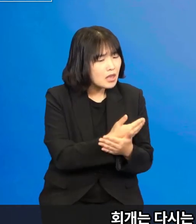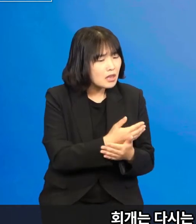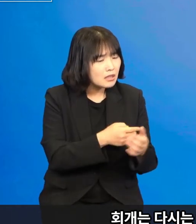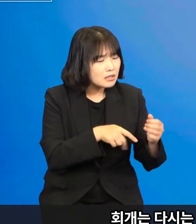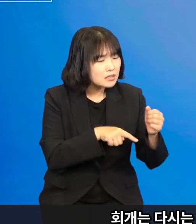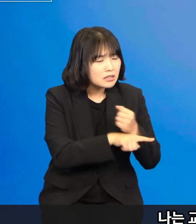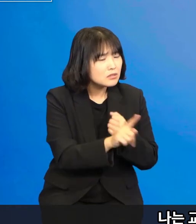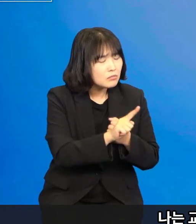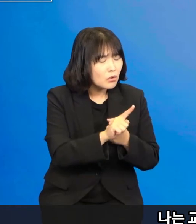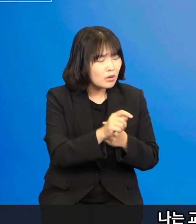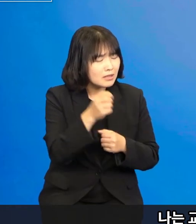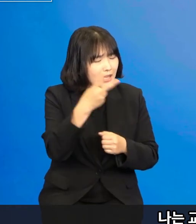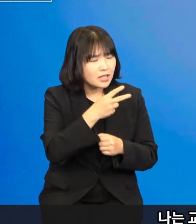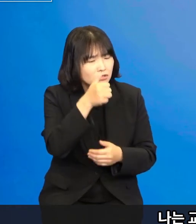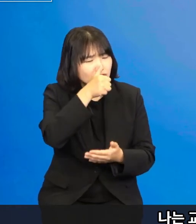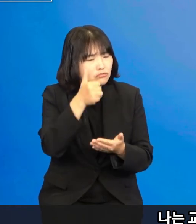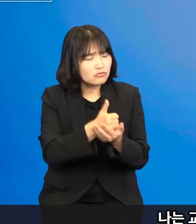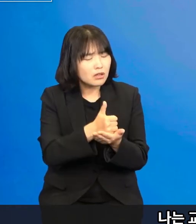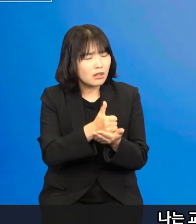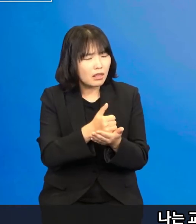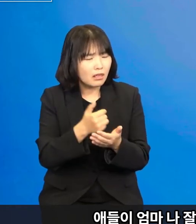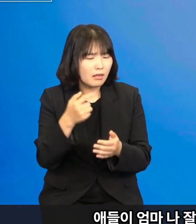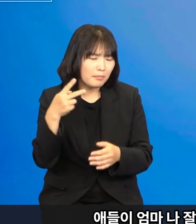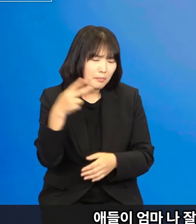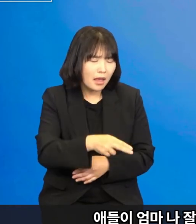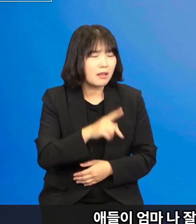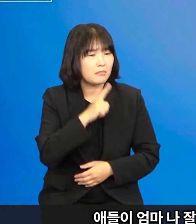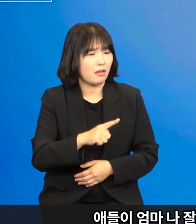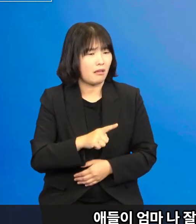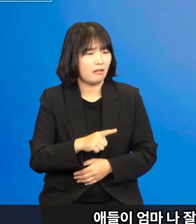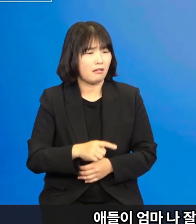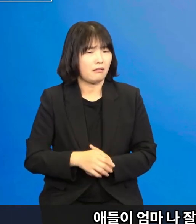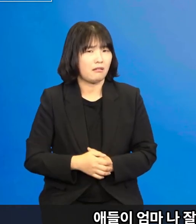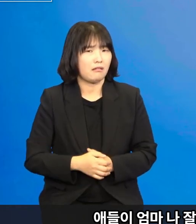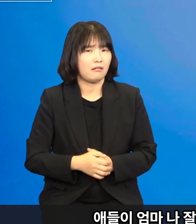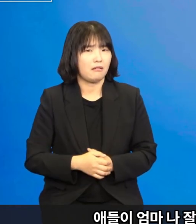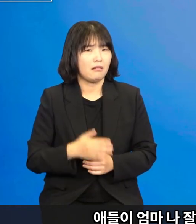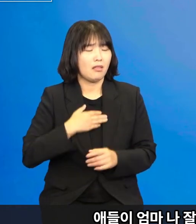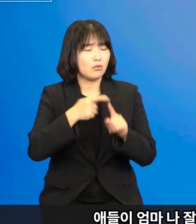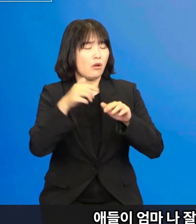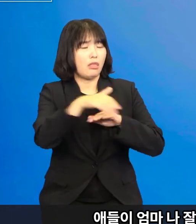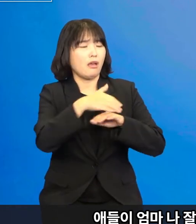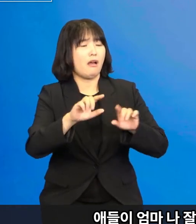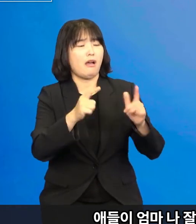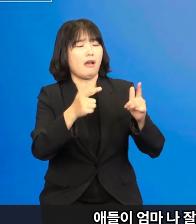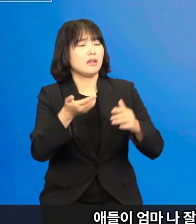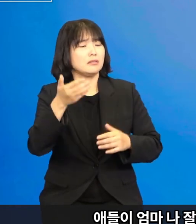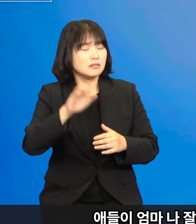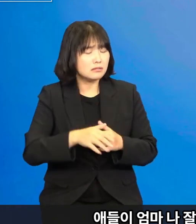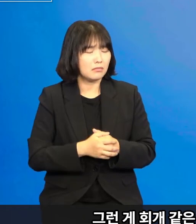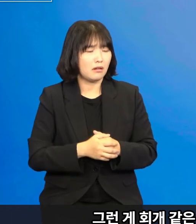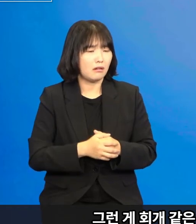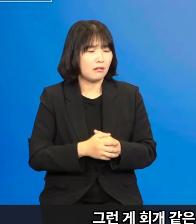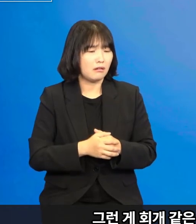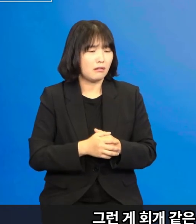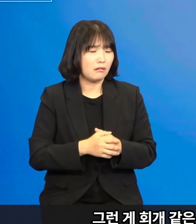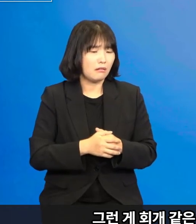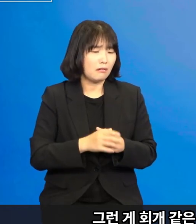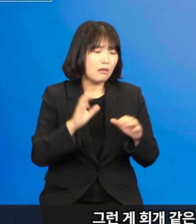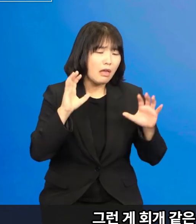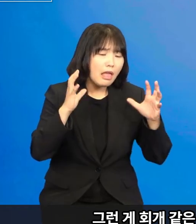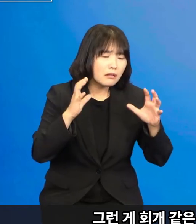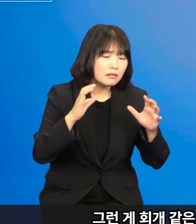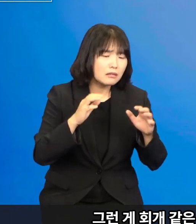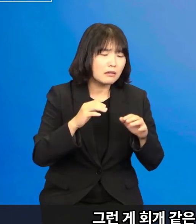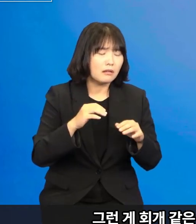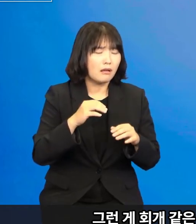안 하겠다는 거 아니야? 나는 교회를 안 다니지만 애들이 엄마 나 잘못했어요, 그 다시는 안 하겠다 막 그런 게 회개 같은